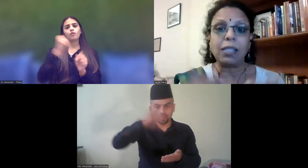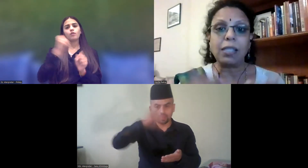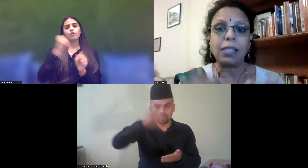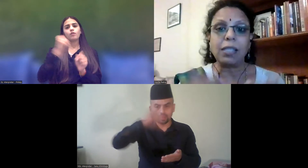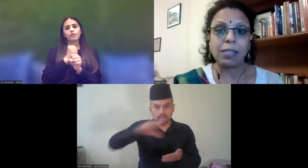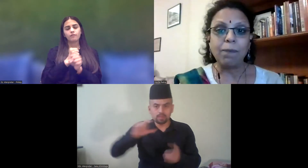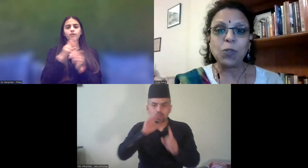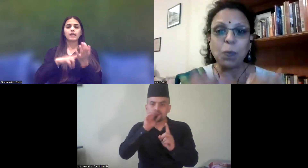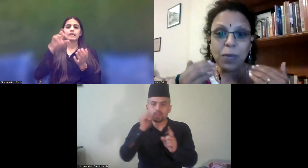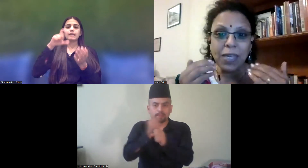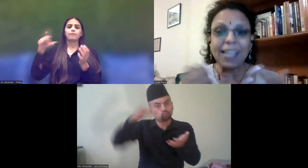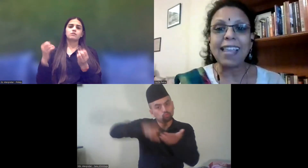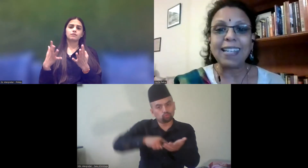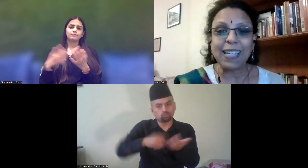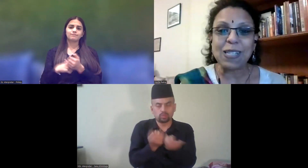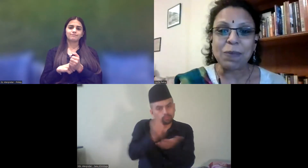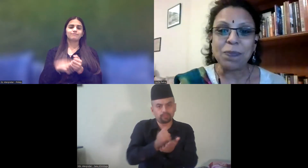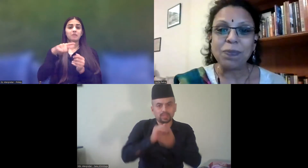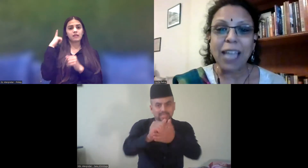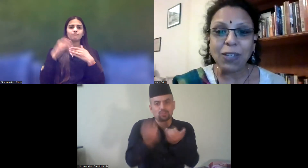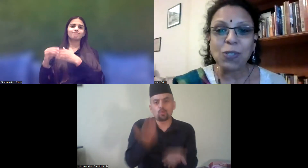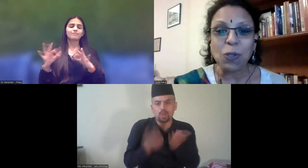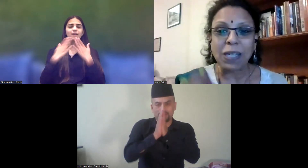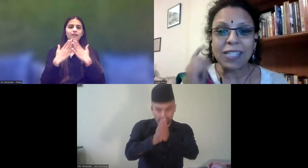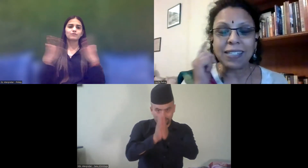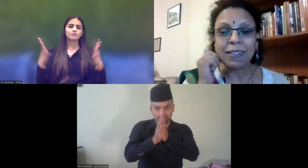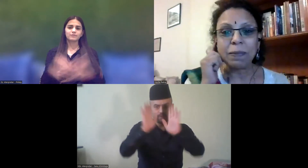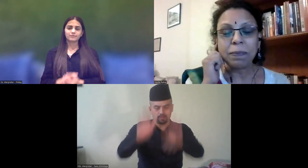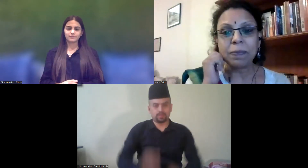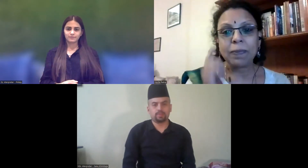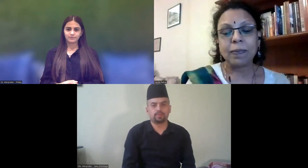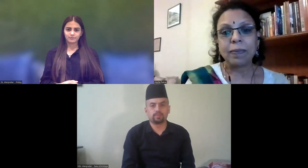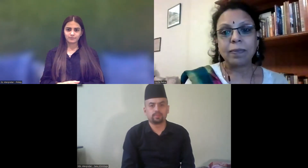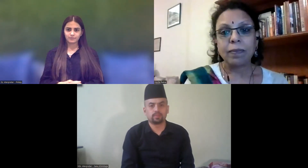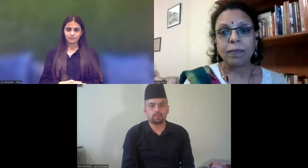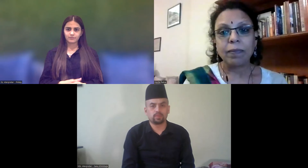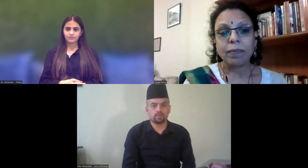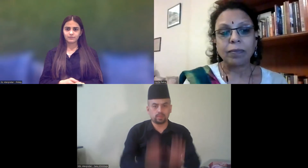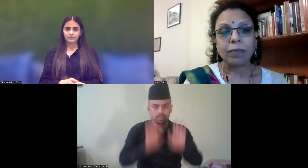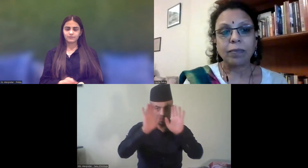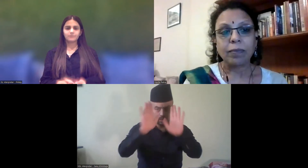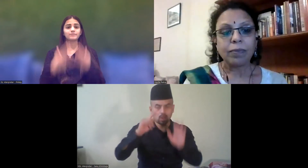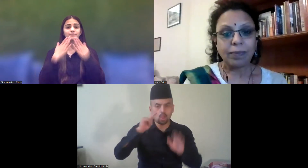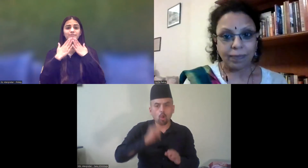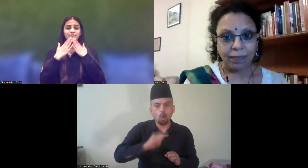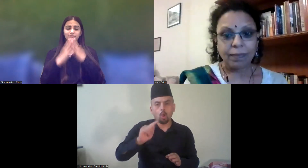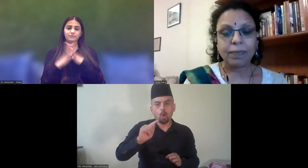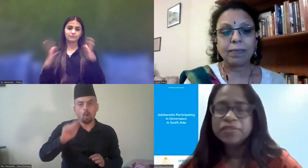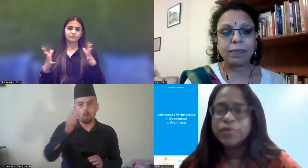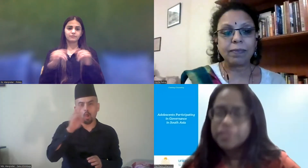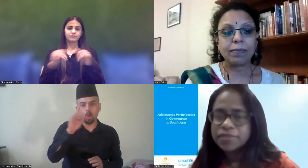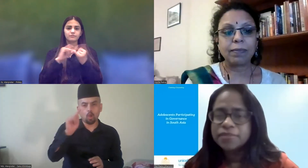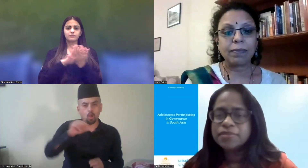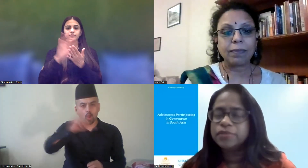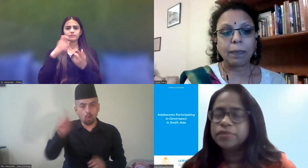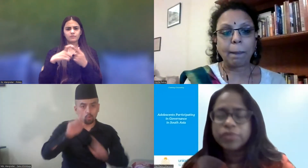this. So be in that leadership. Thank you so much. Thank you so much, Kavita and Ashok. Any other